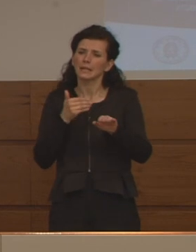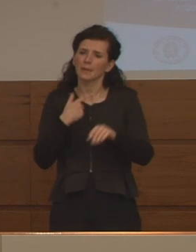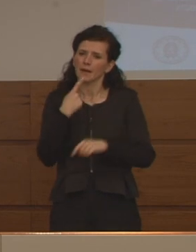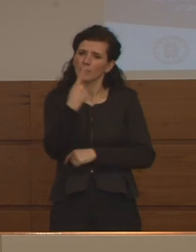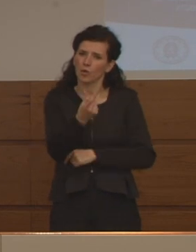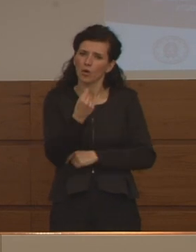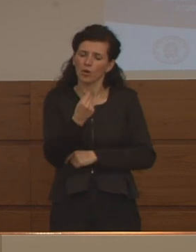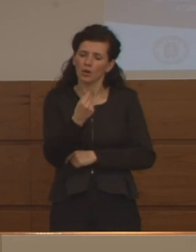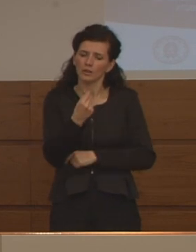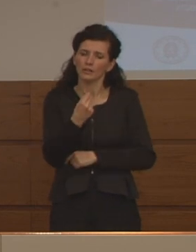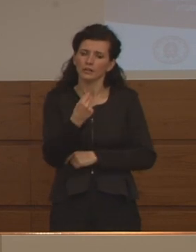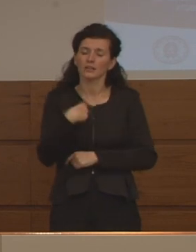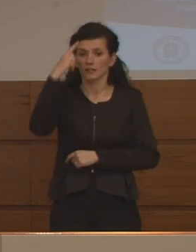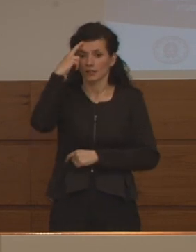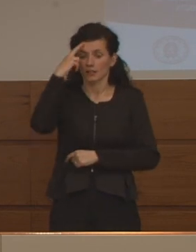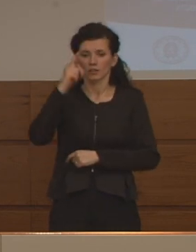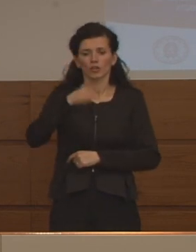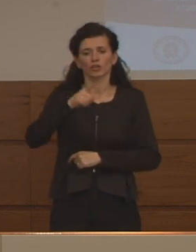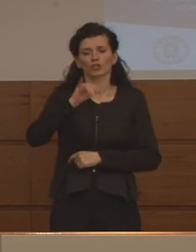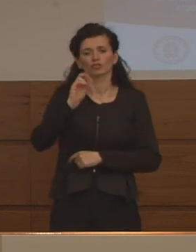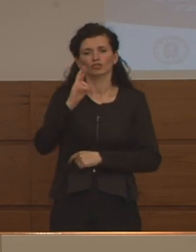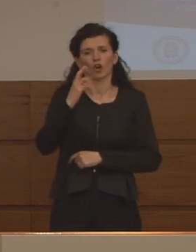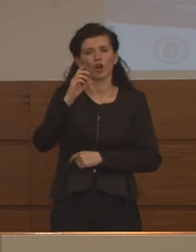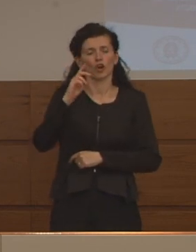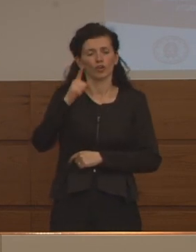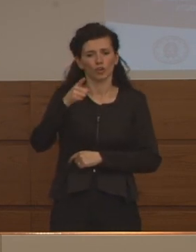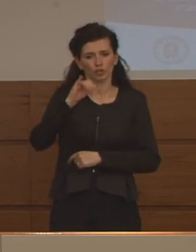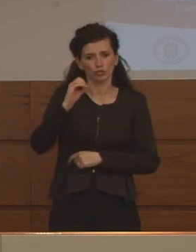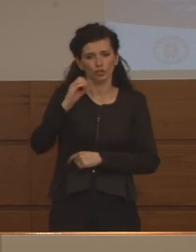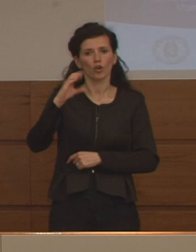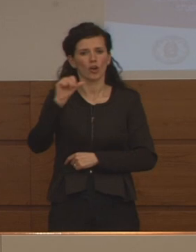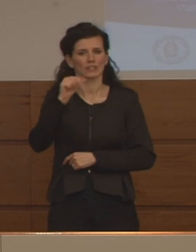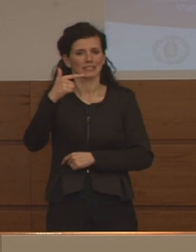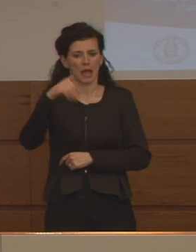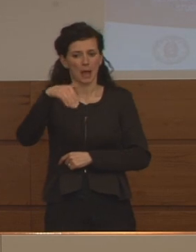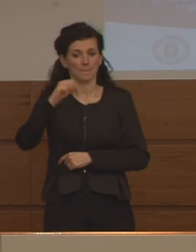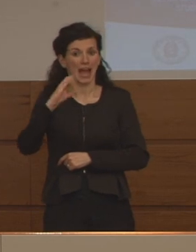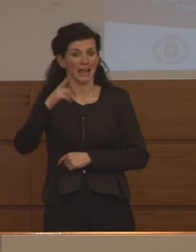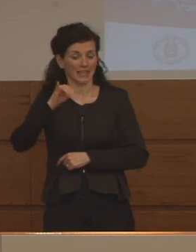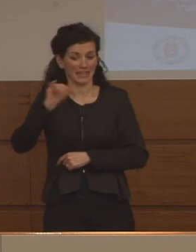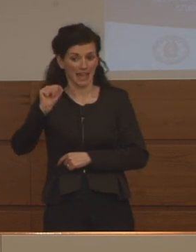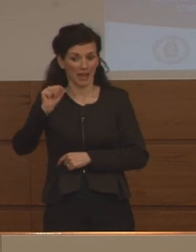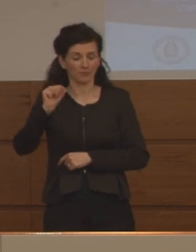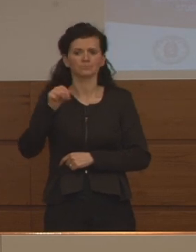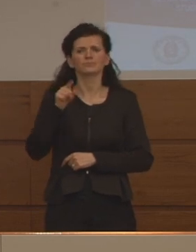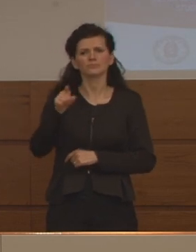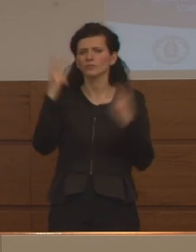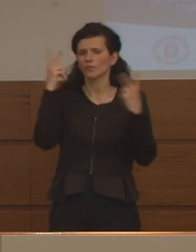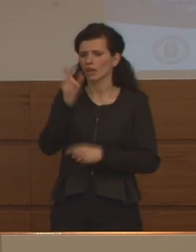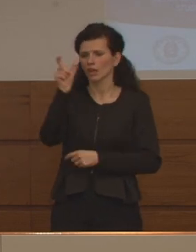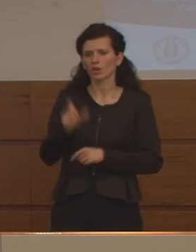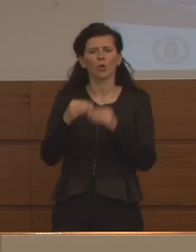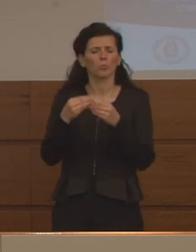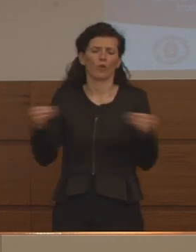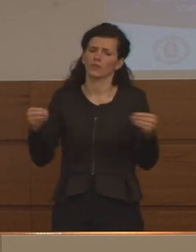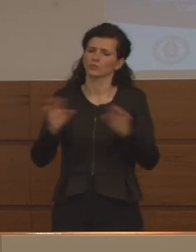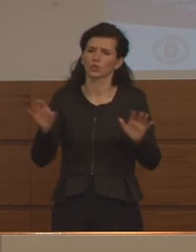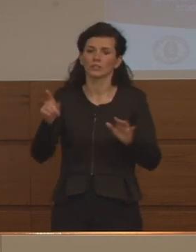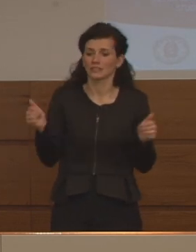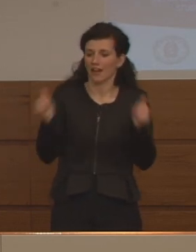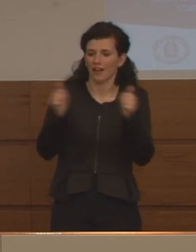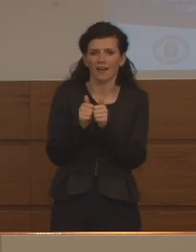ricordare giorgio con questa macchia un grande professionista era con noi nei primi giorni dell'emergenza